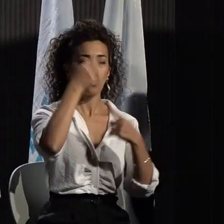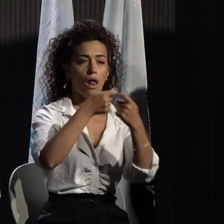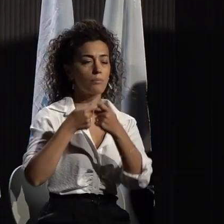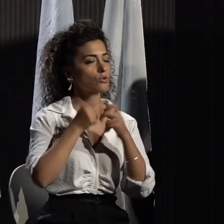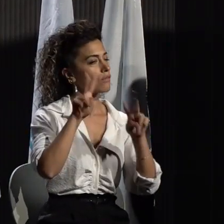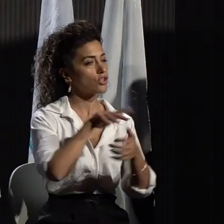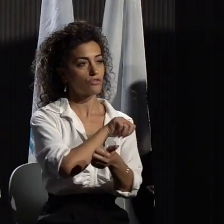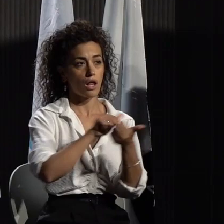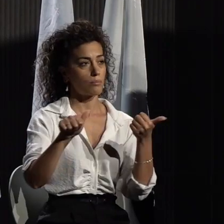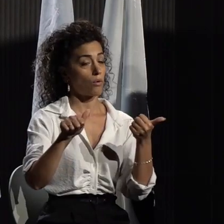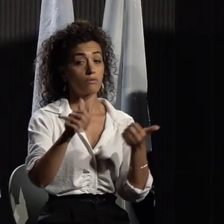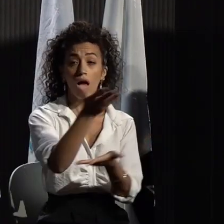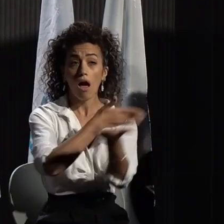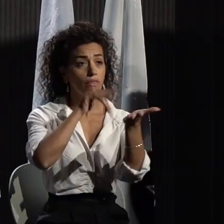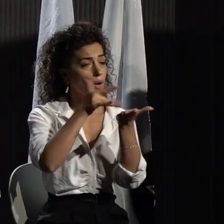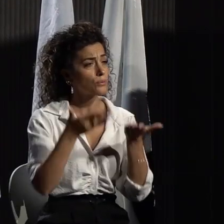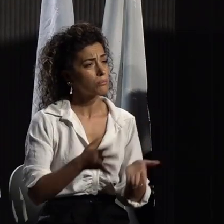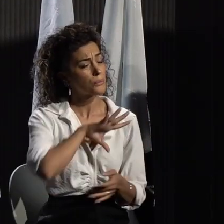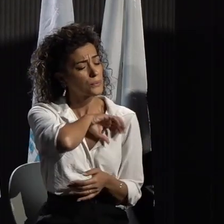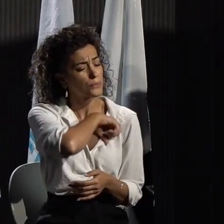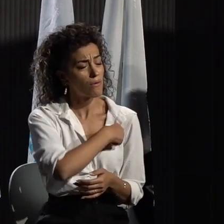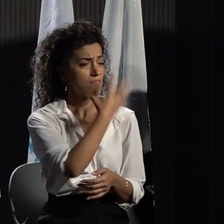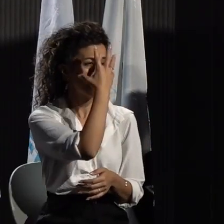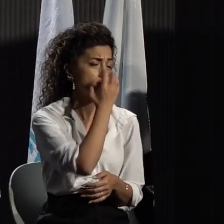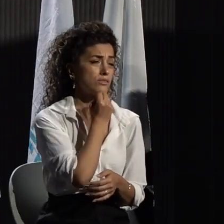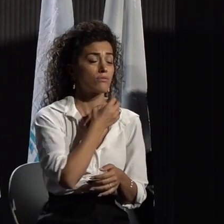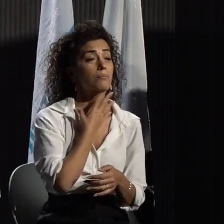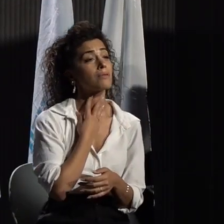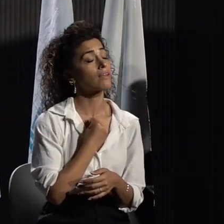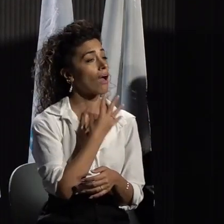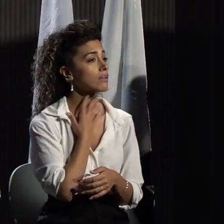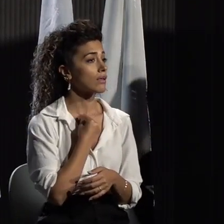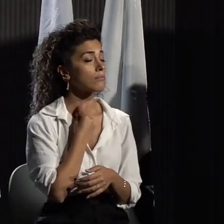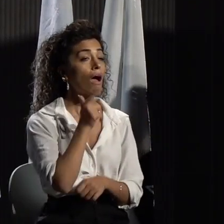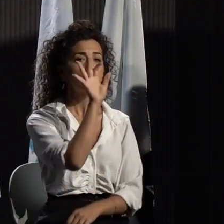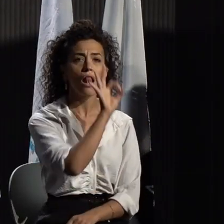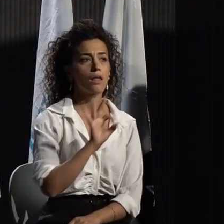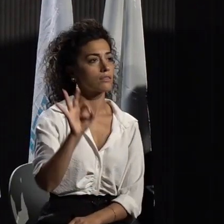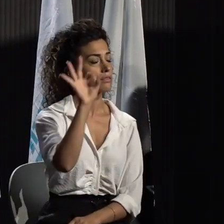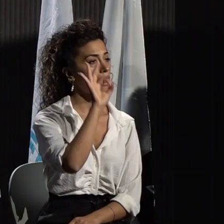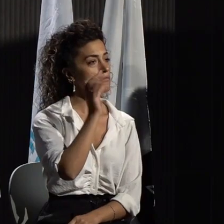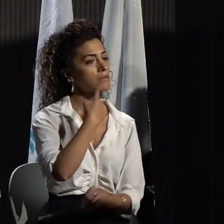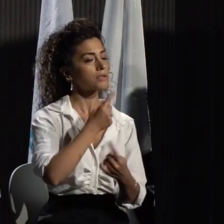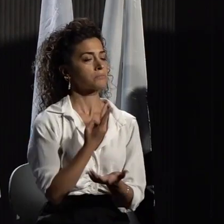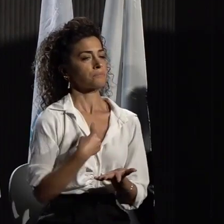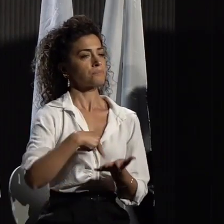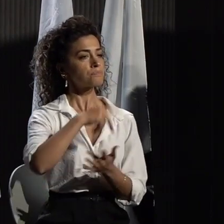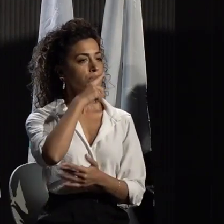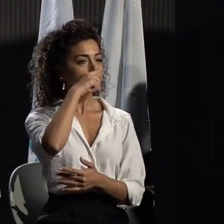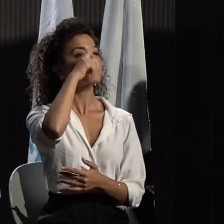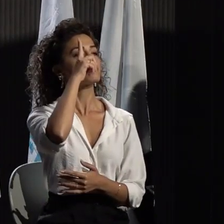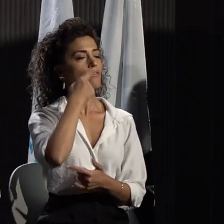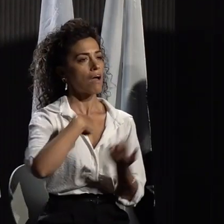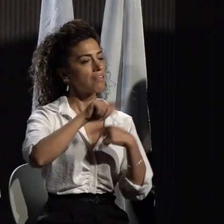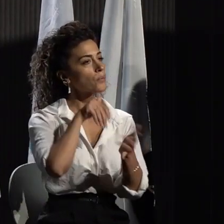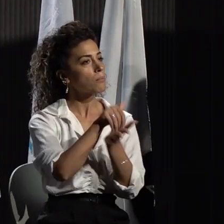מחה הנה אנחנו כאן כואבים עצובים מתגעגעים אבל עדיין עומדים שקופים ובגאון